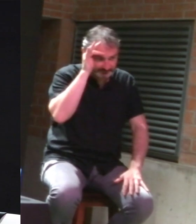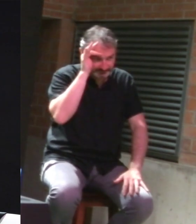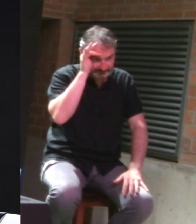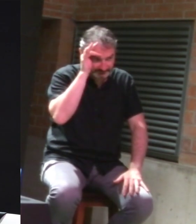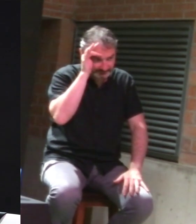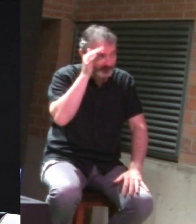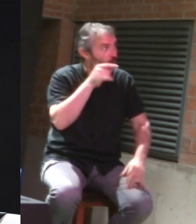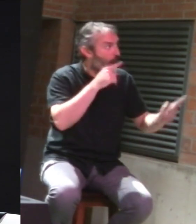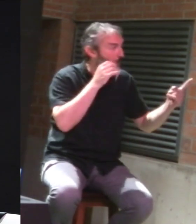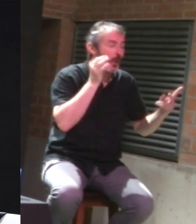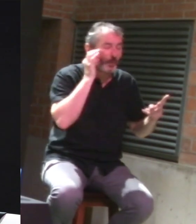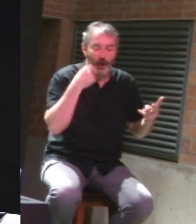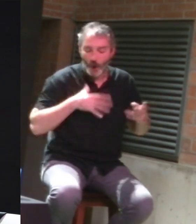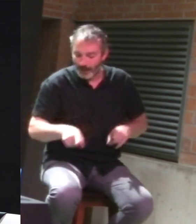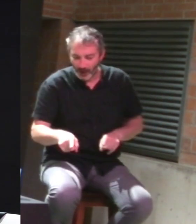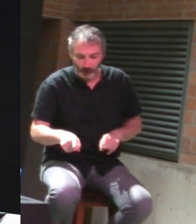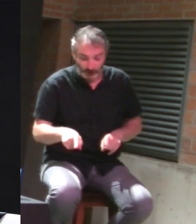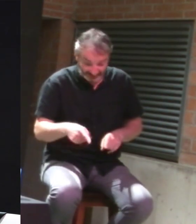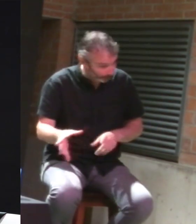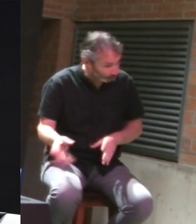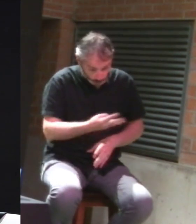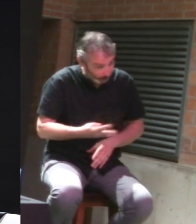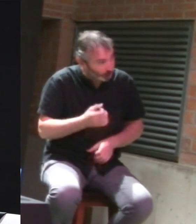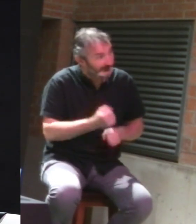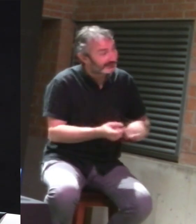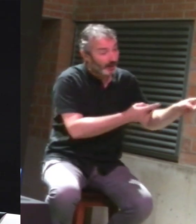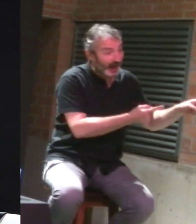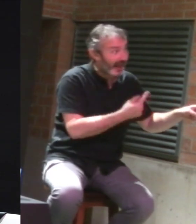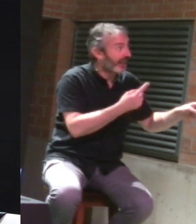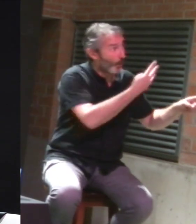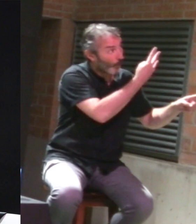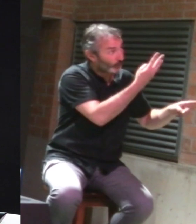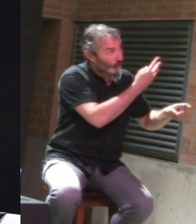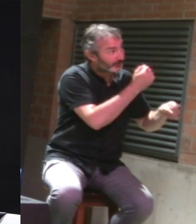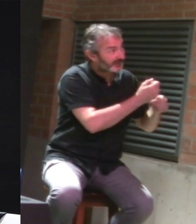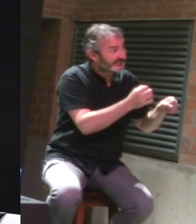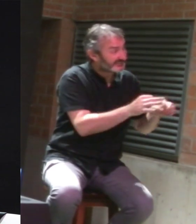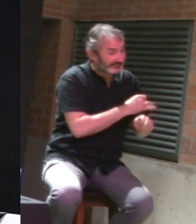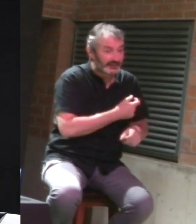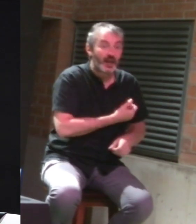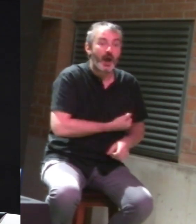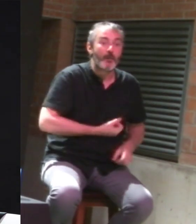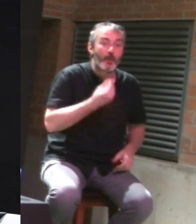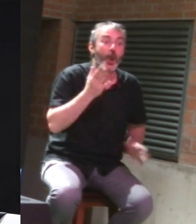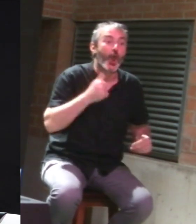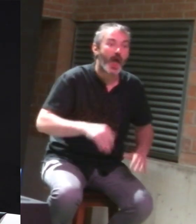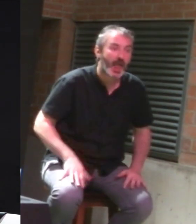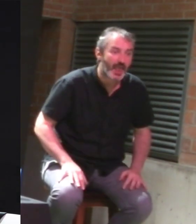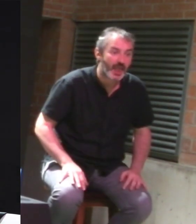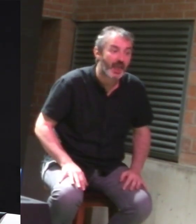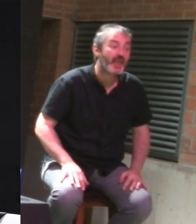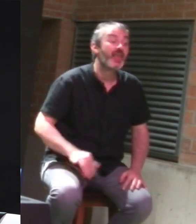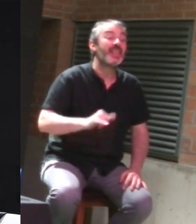tant l'home com la dona o els nens treballessin el tèxtil, volia dir passar fam. I en aquells anys encara no funcionen les